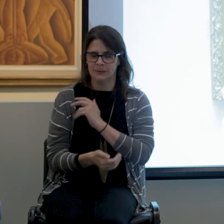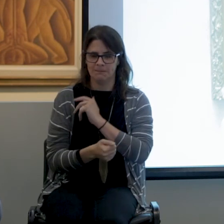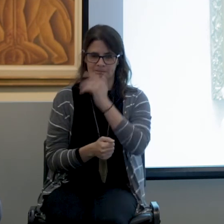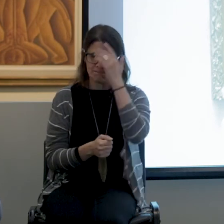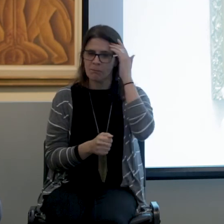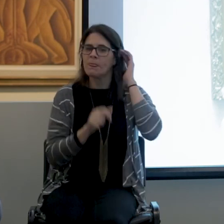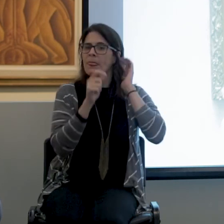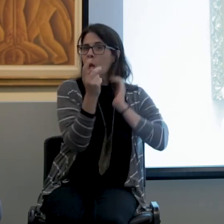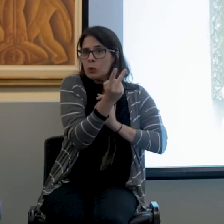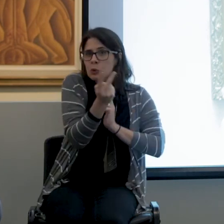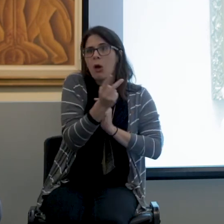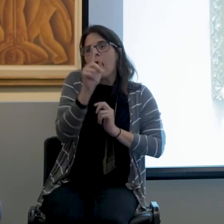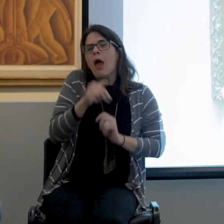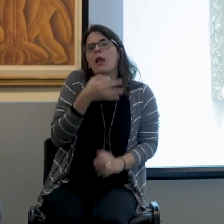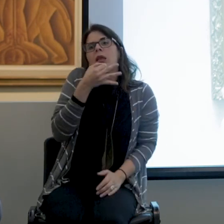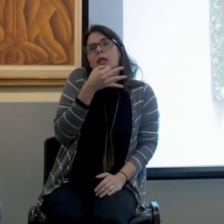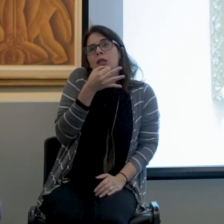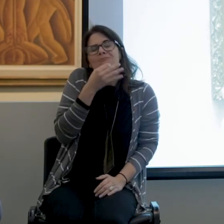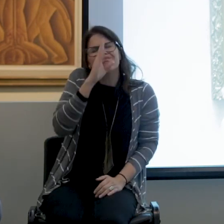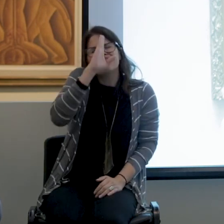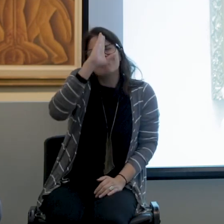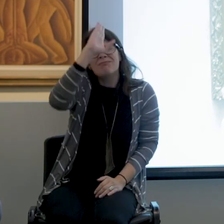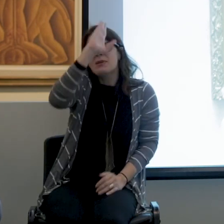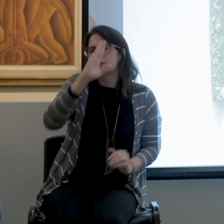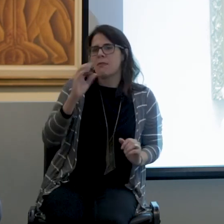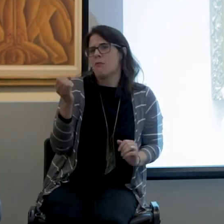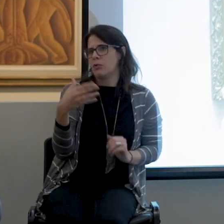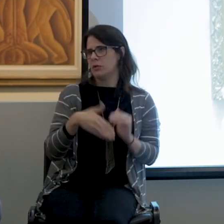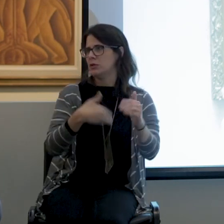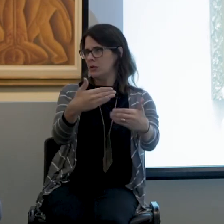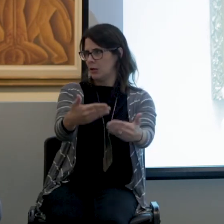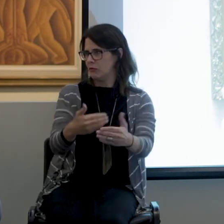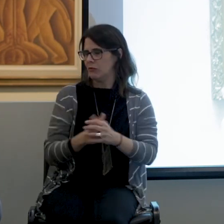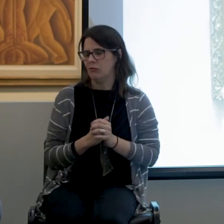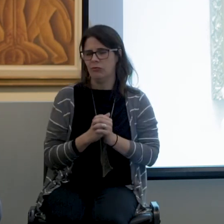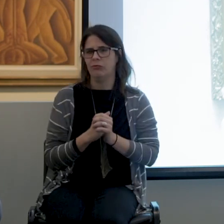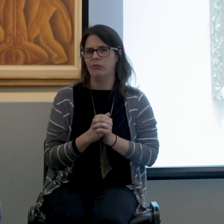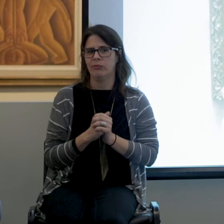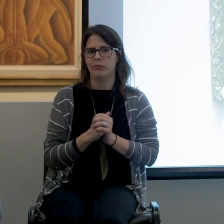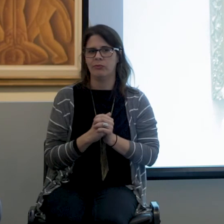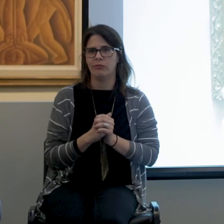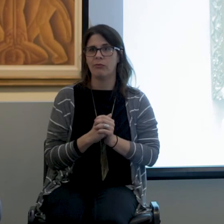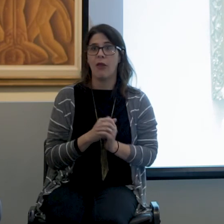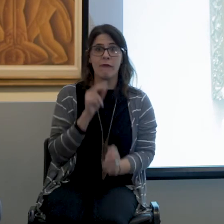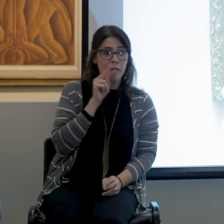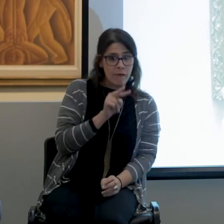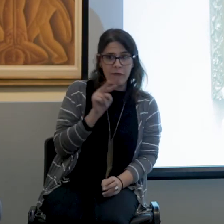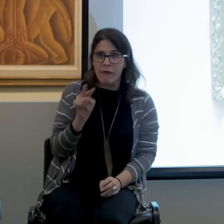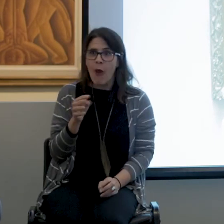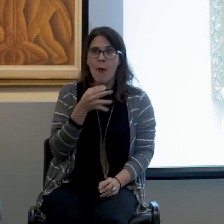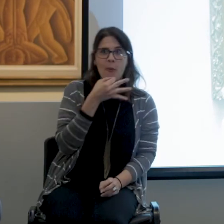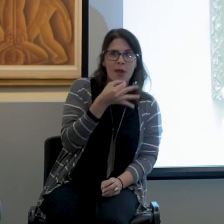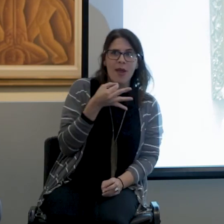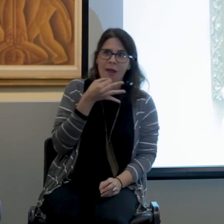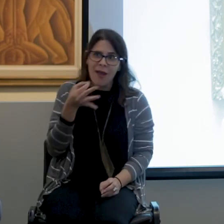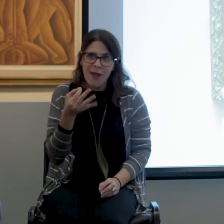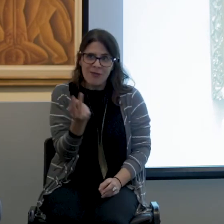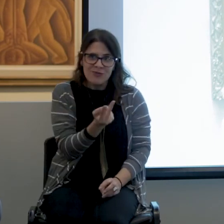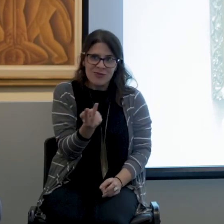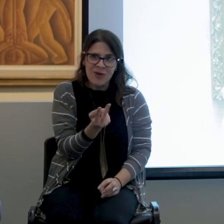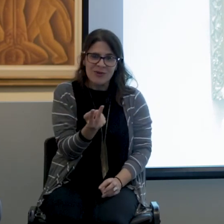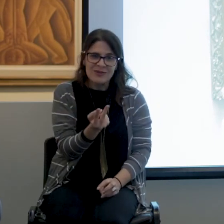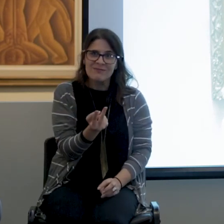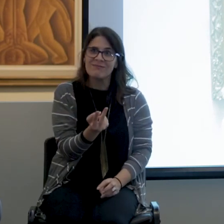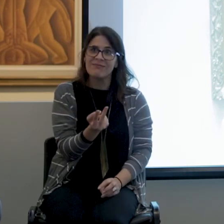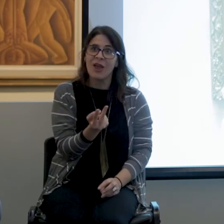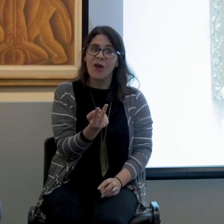E é muito melhor que o Greenberg. Mas a gente vai ver como é que um e outro, críticos modernos, de origem